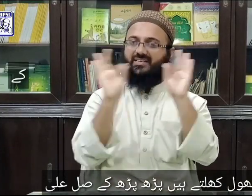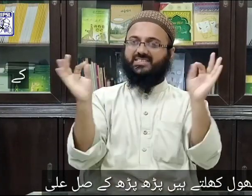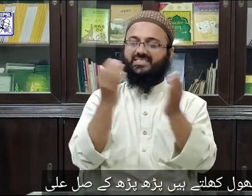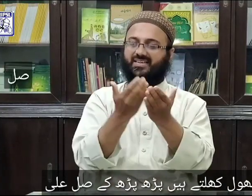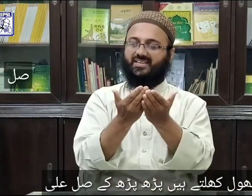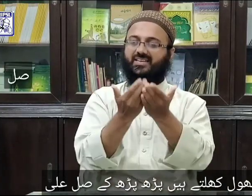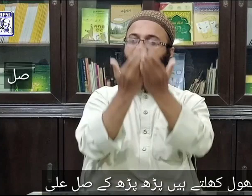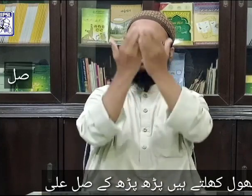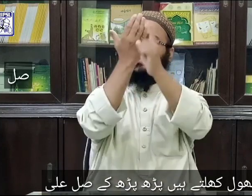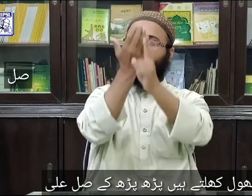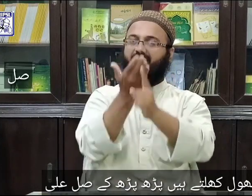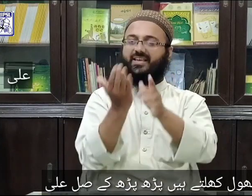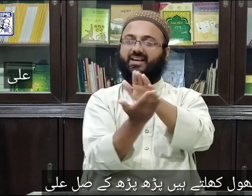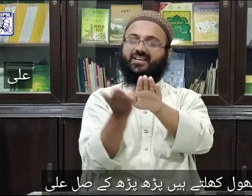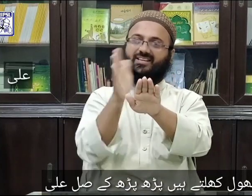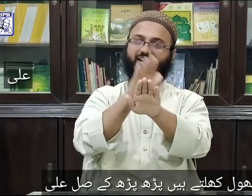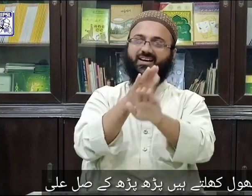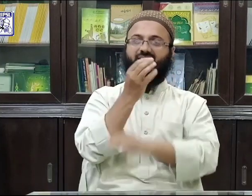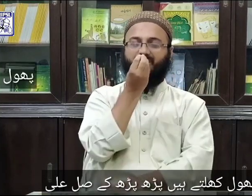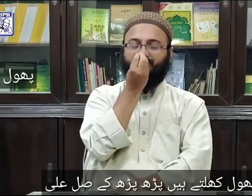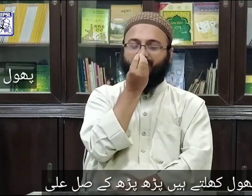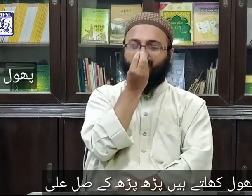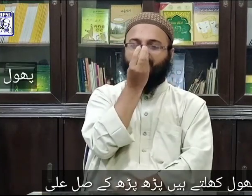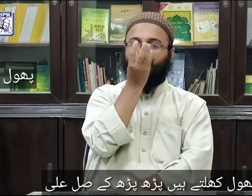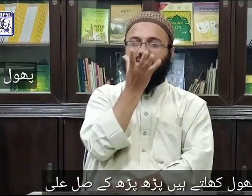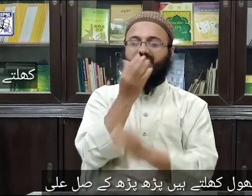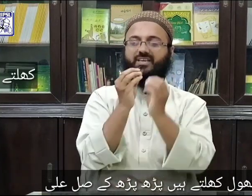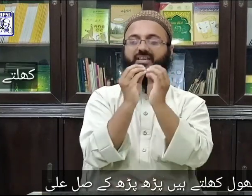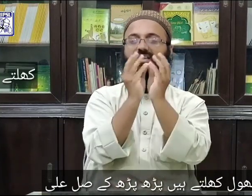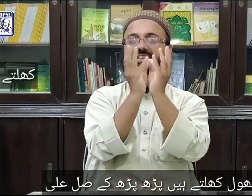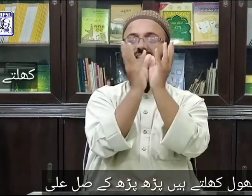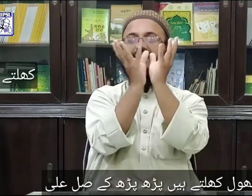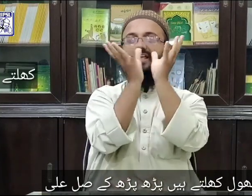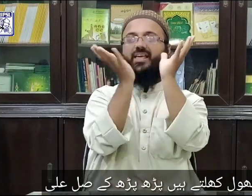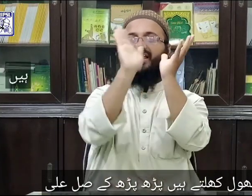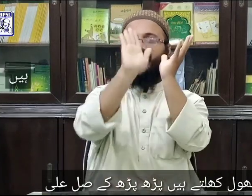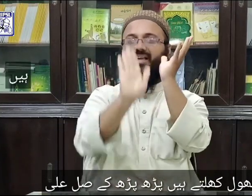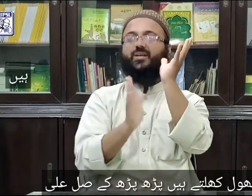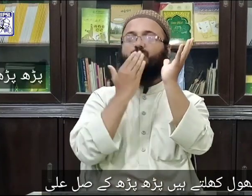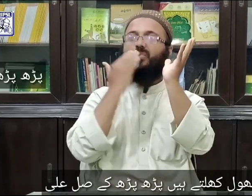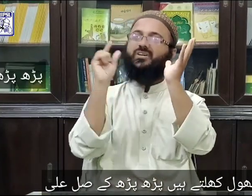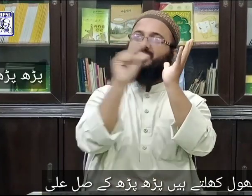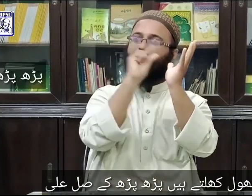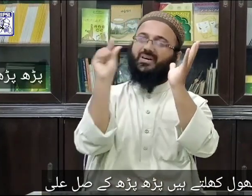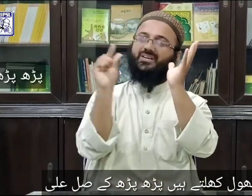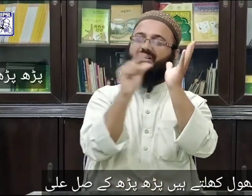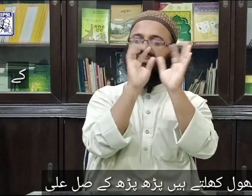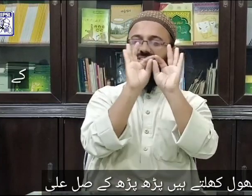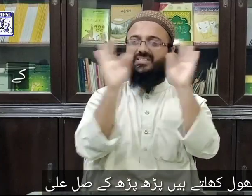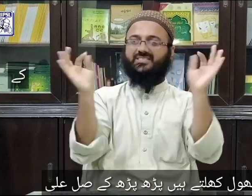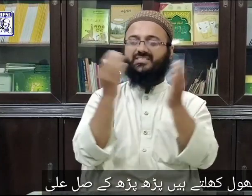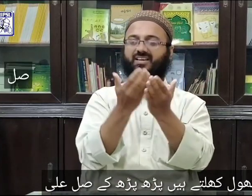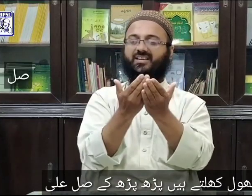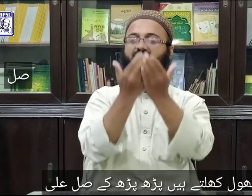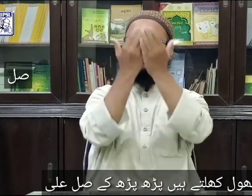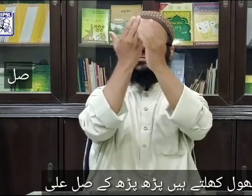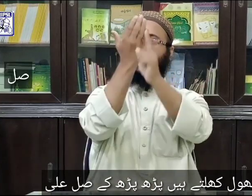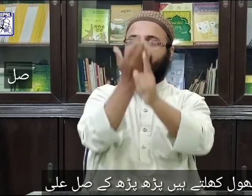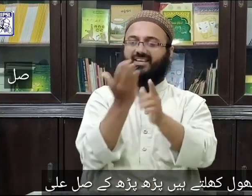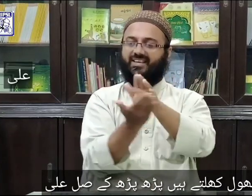کسلے اللہ پھولے کھلتے ہیں پڑھ پڑھ کے سلے